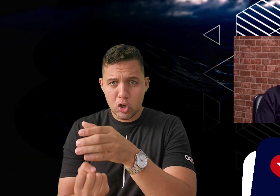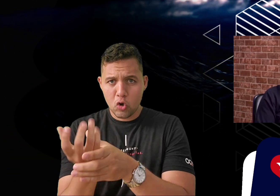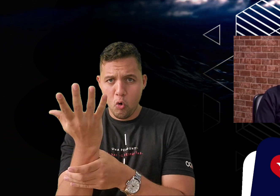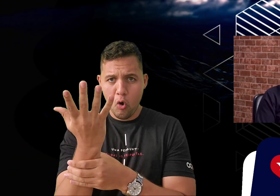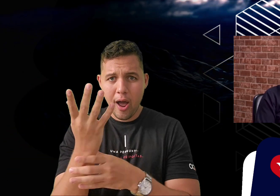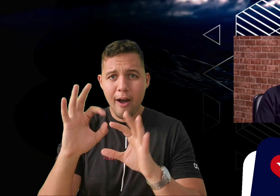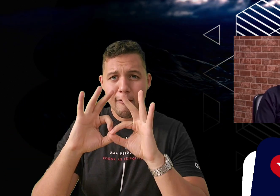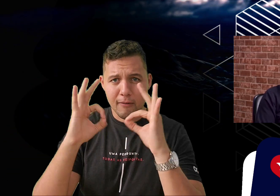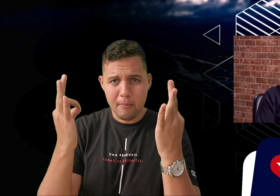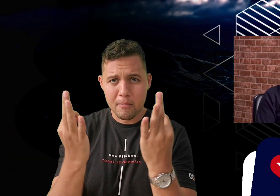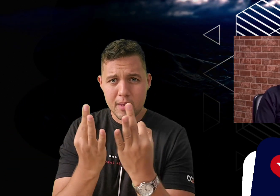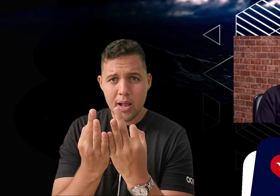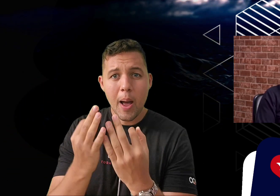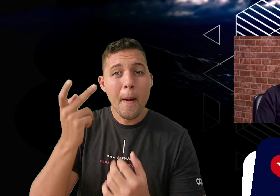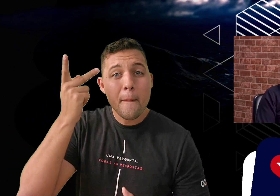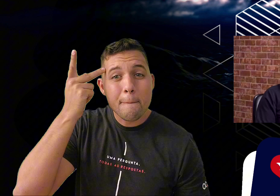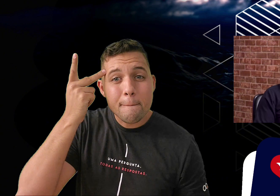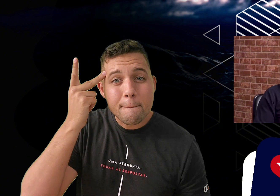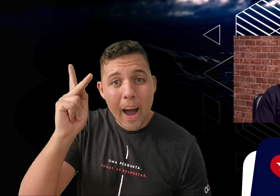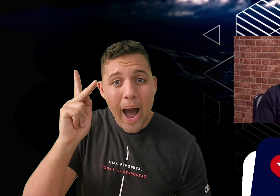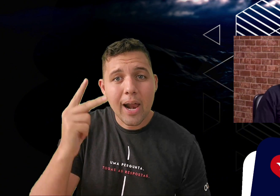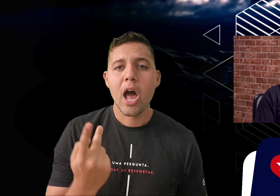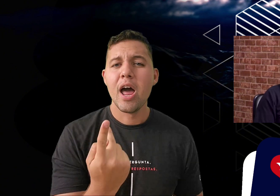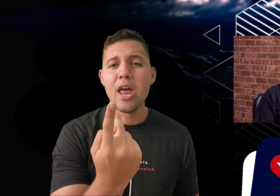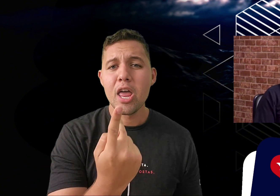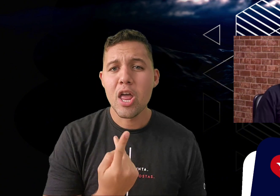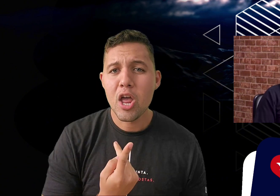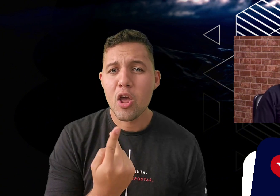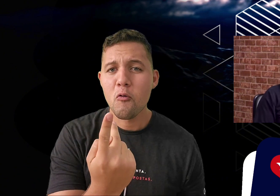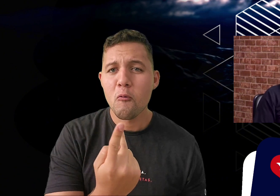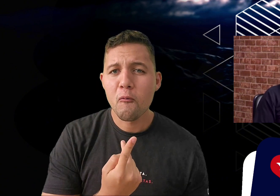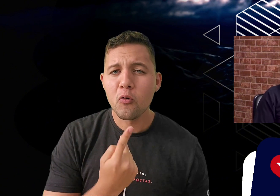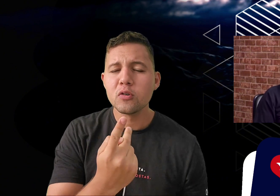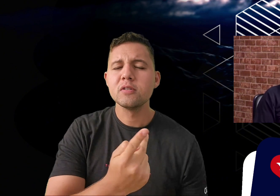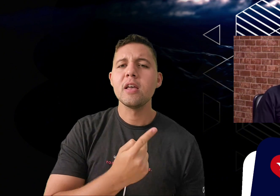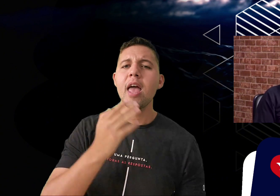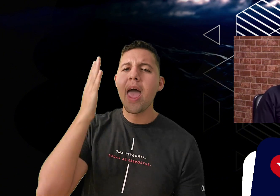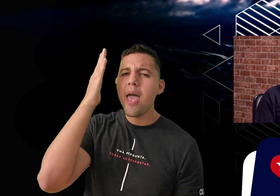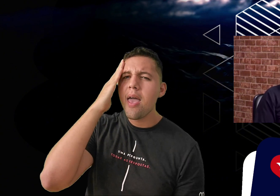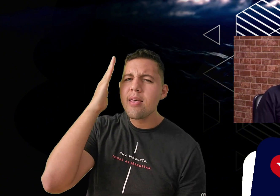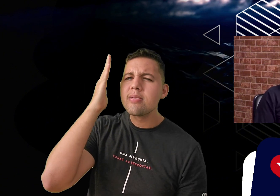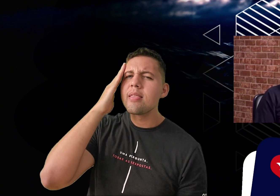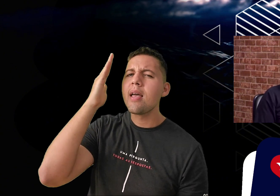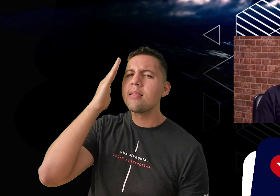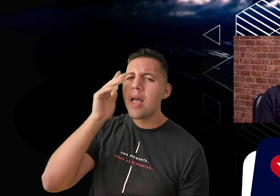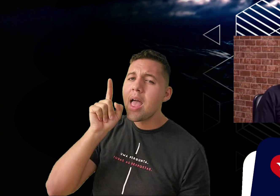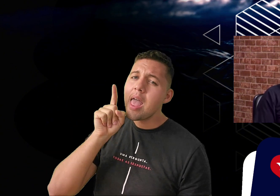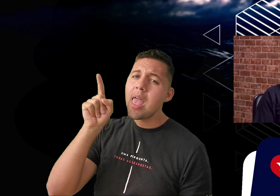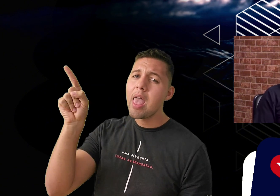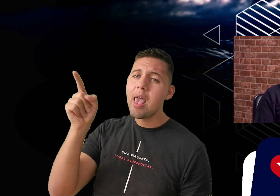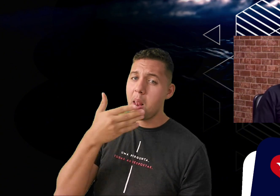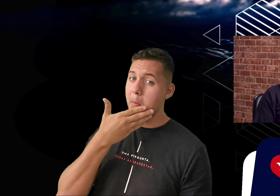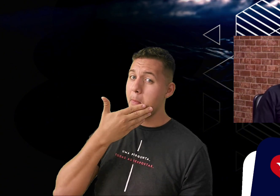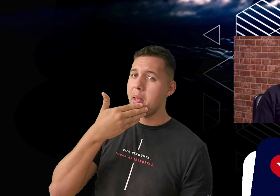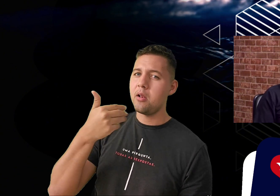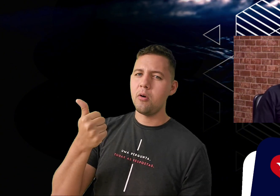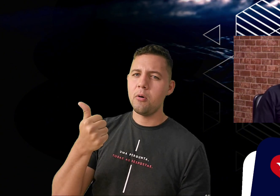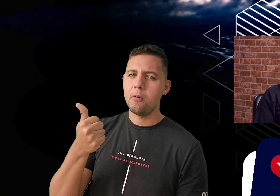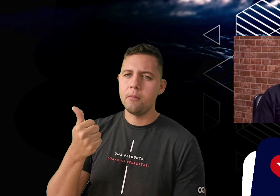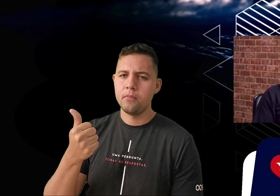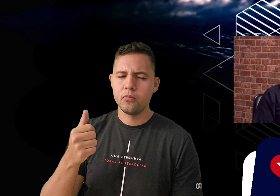Você está acompanhando? Vou repetir. Deus instituiu a família para